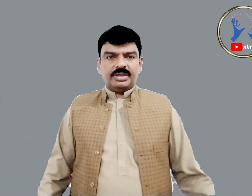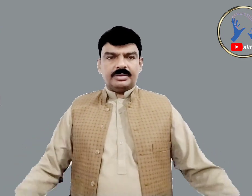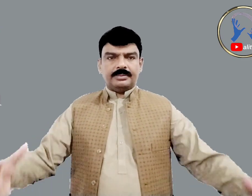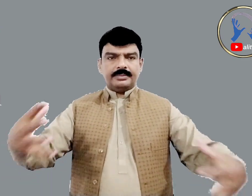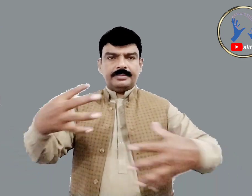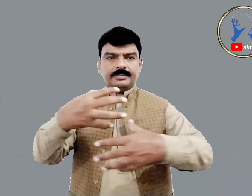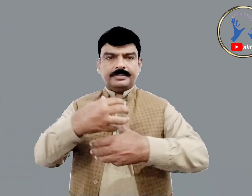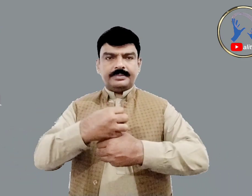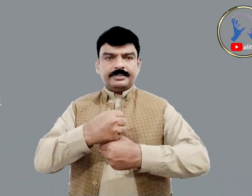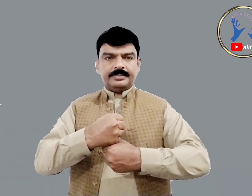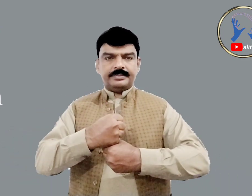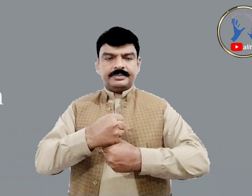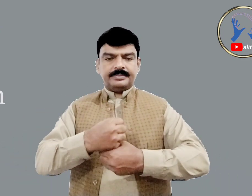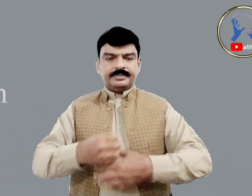यूनियन